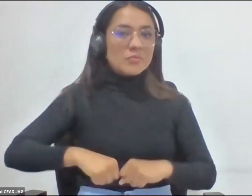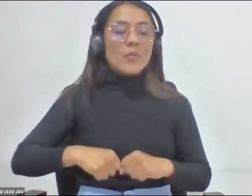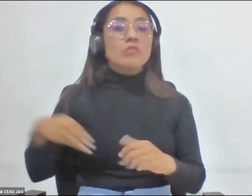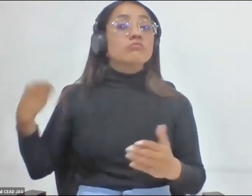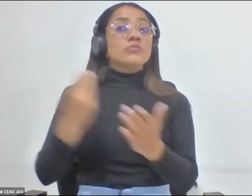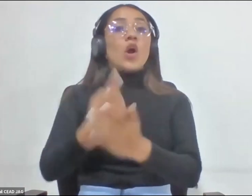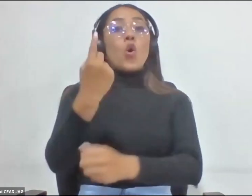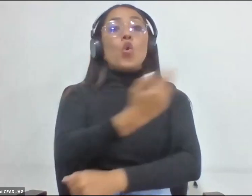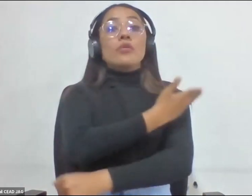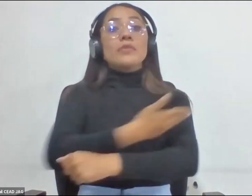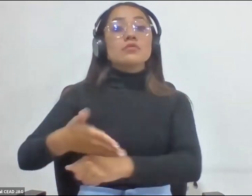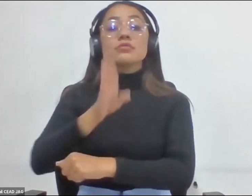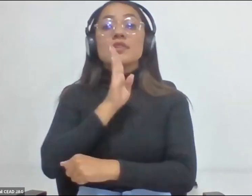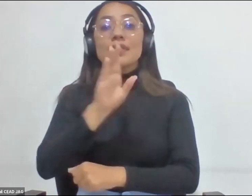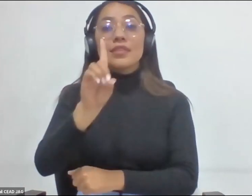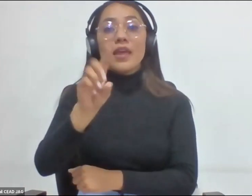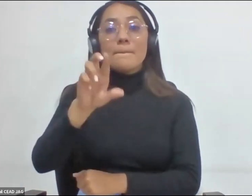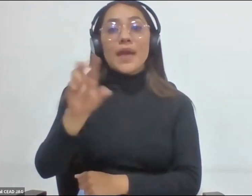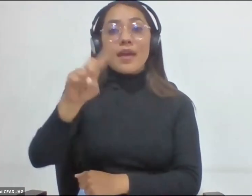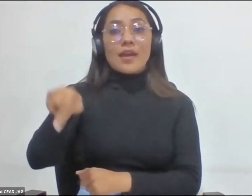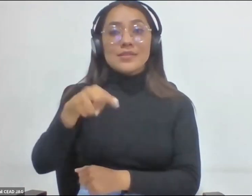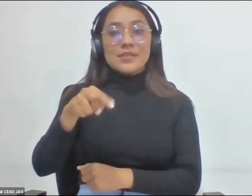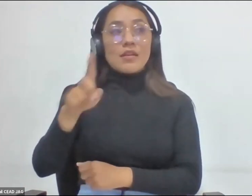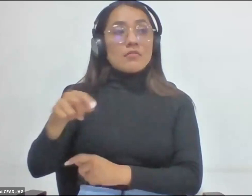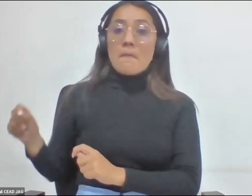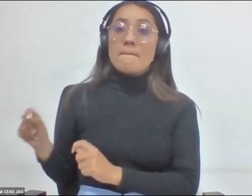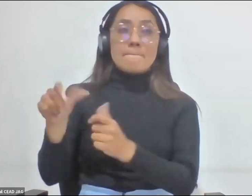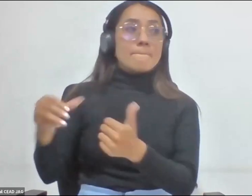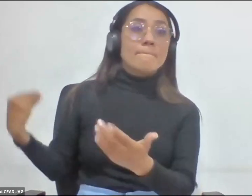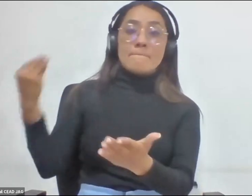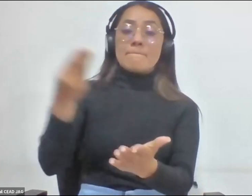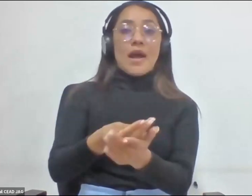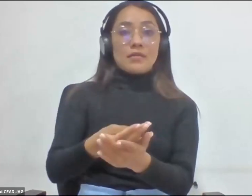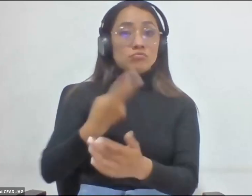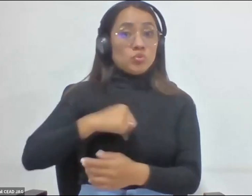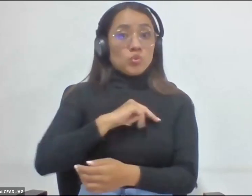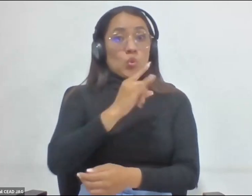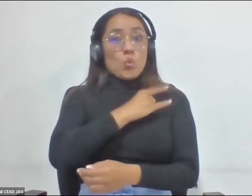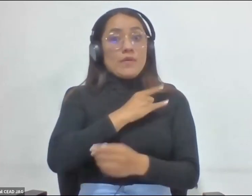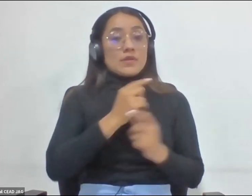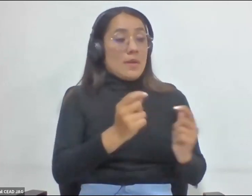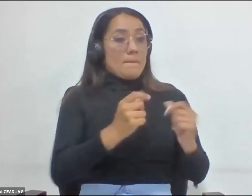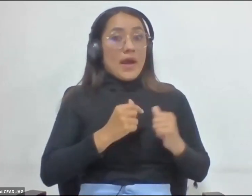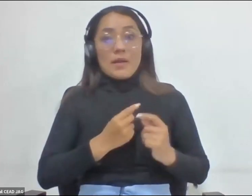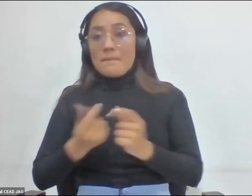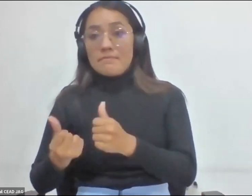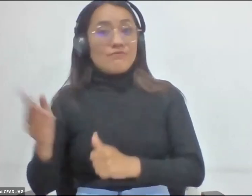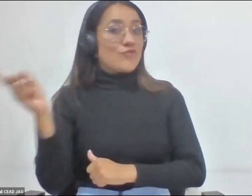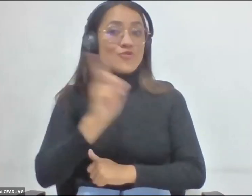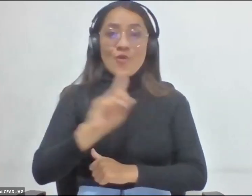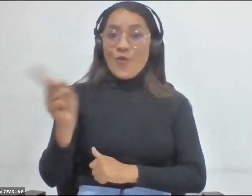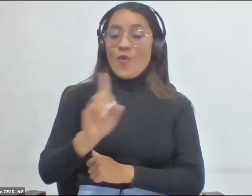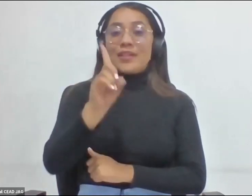el dps le gira directamente al estudiante el dinero no ingresa a la universidad porque precisamente el dps lo que hace es